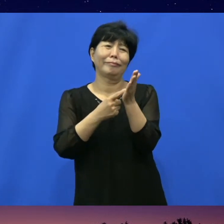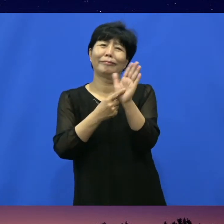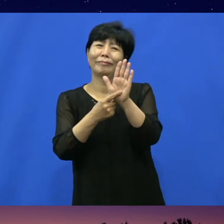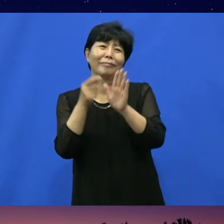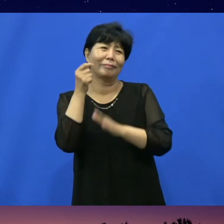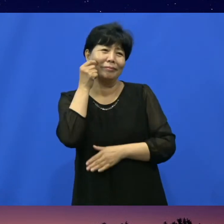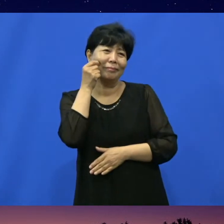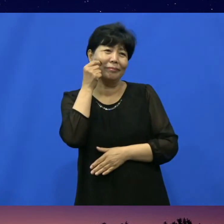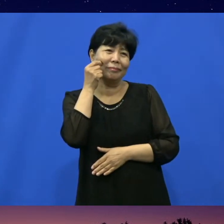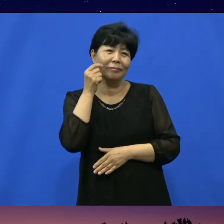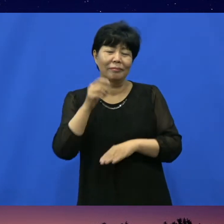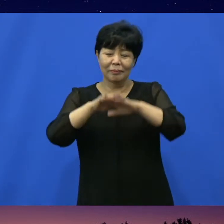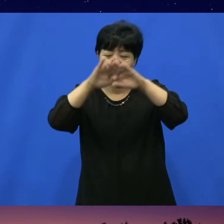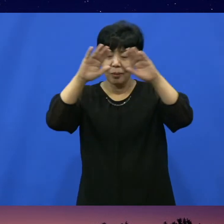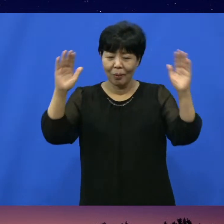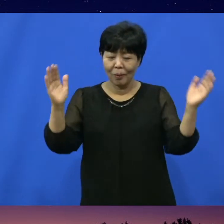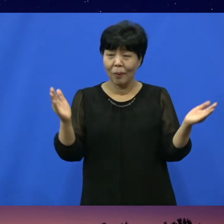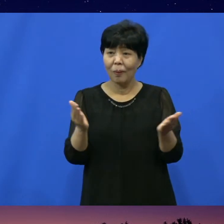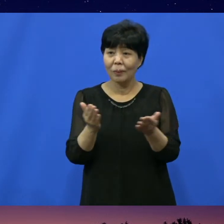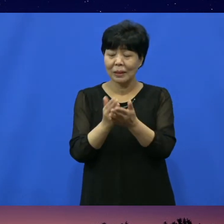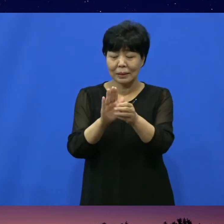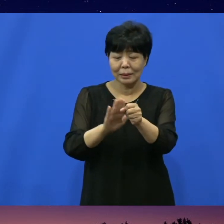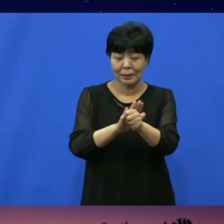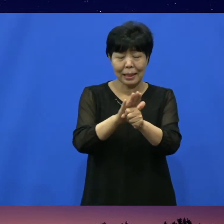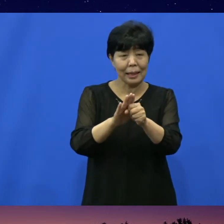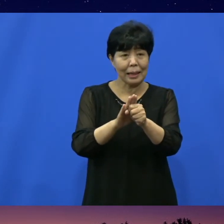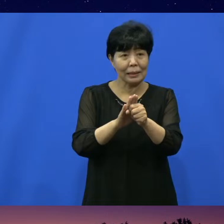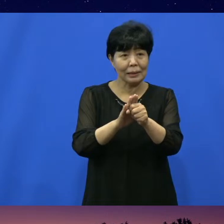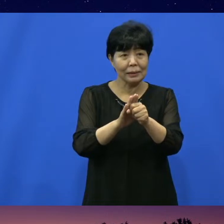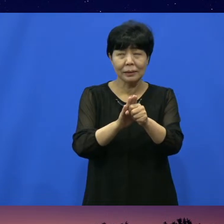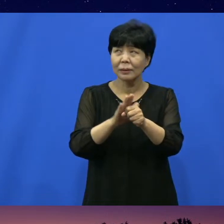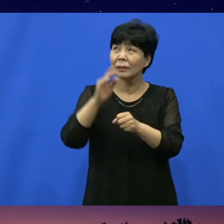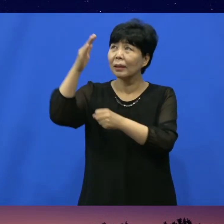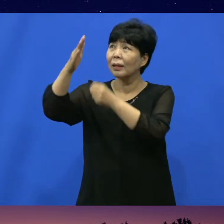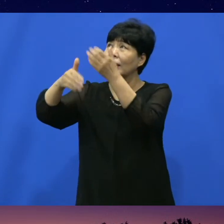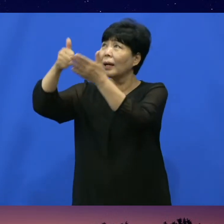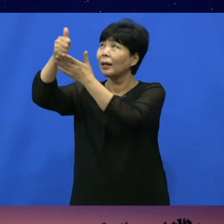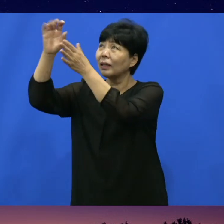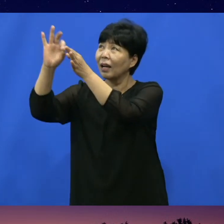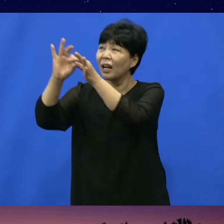그리고 모든 사랑은 하나님과 연결되어 있는 거예요. 그때 온전해진